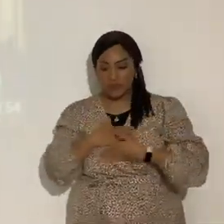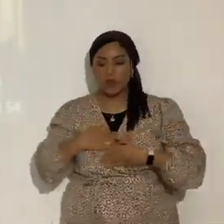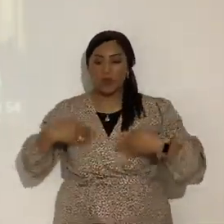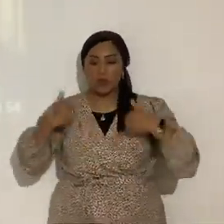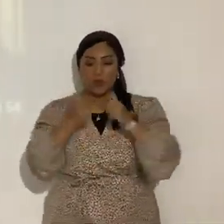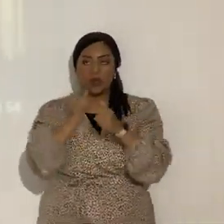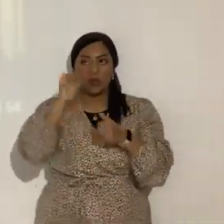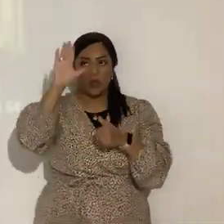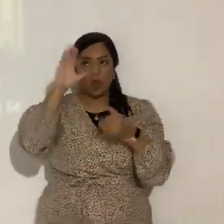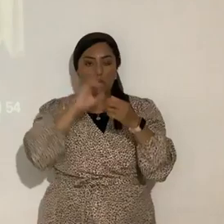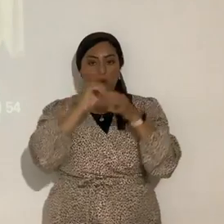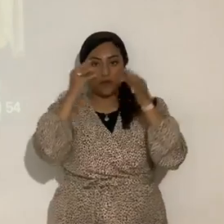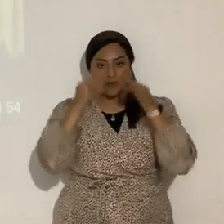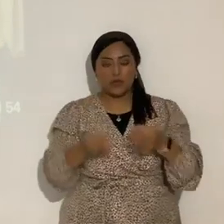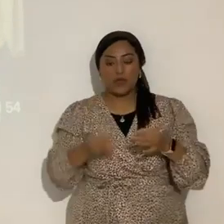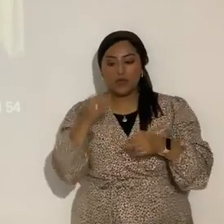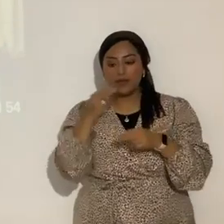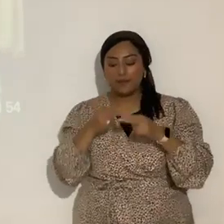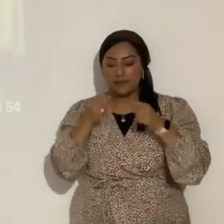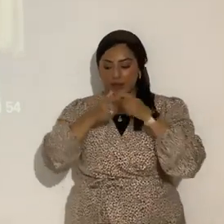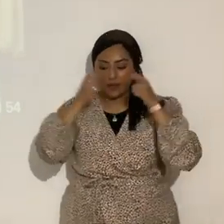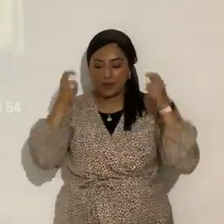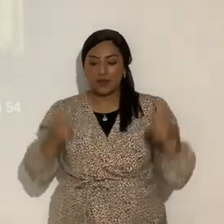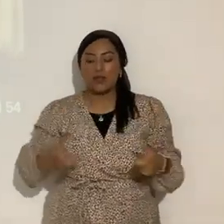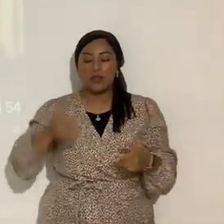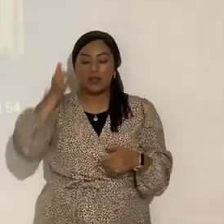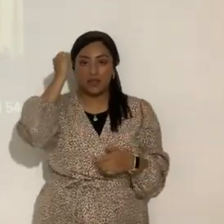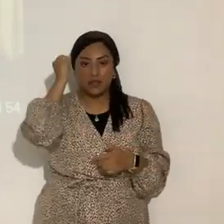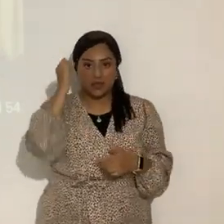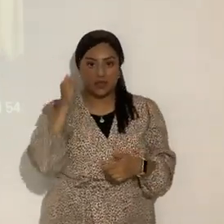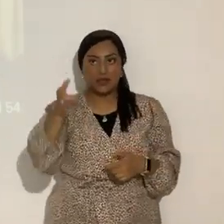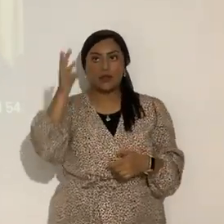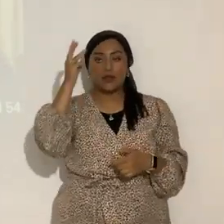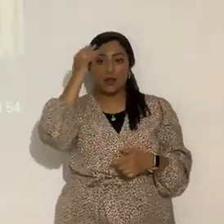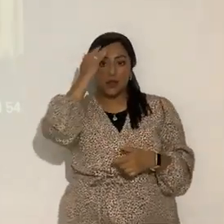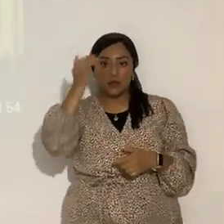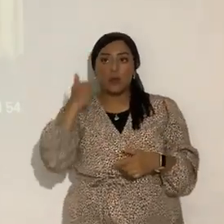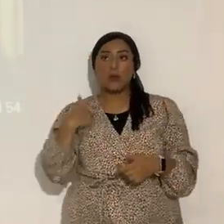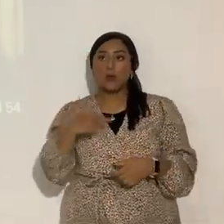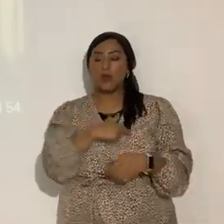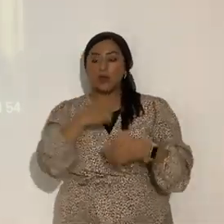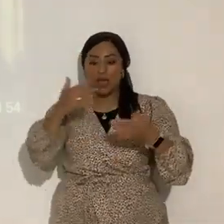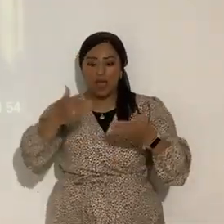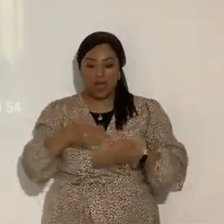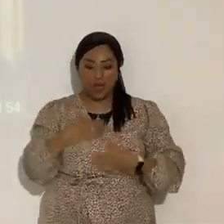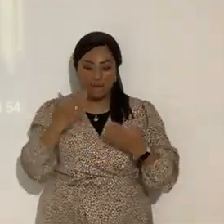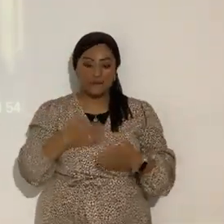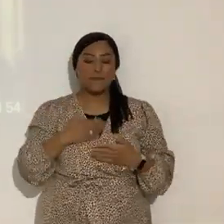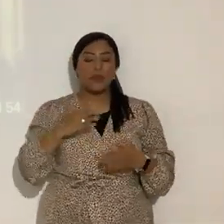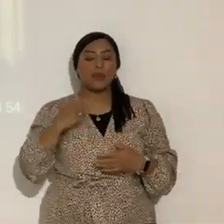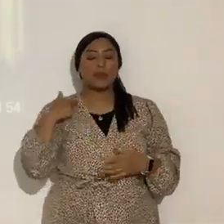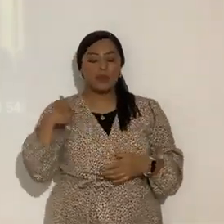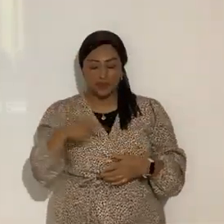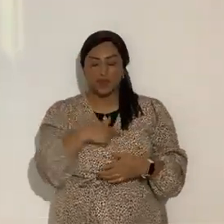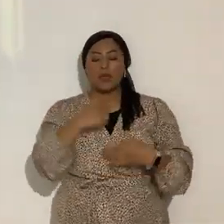bendita voluntad. En el nombre de nuestro Adón Yahshua Mashiach, por eso somos felices y declaramos que somos felices